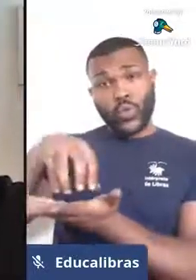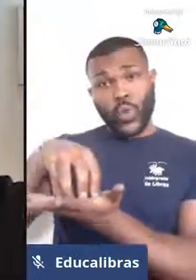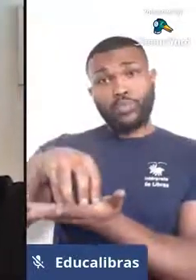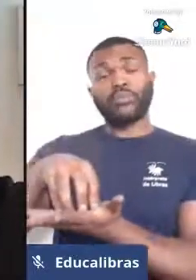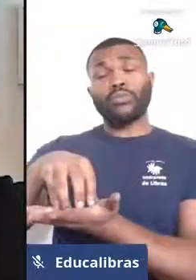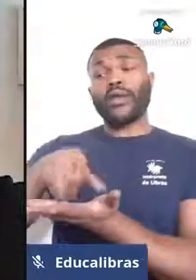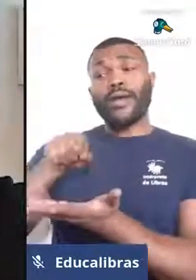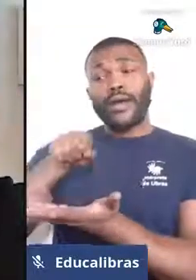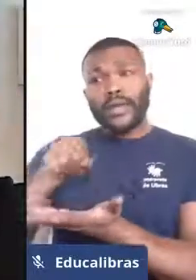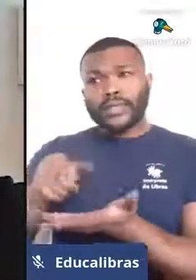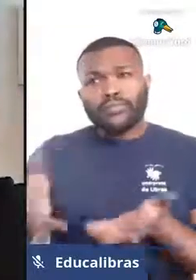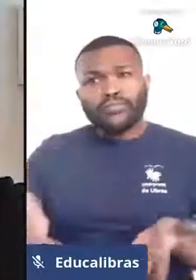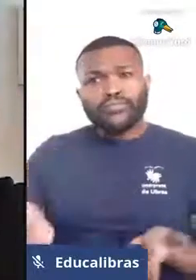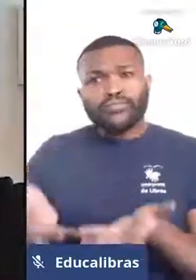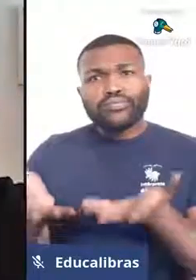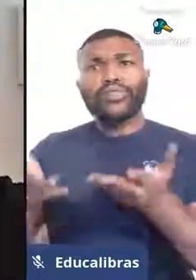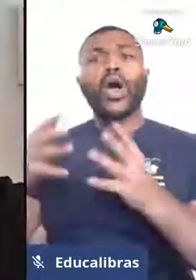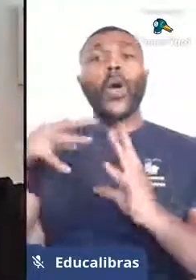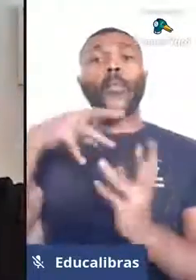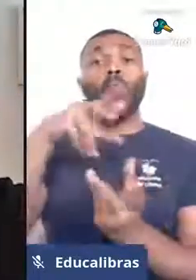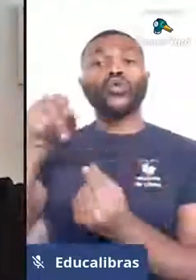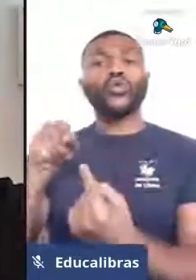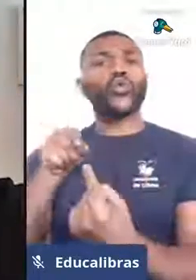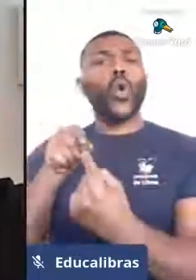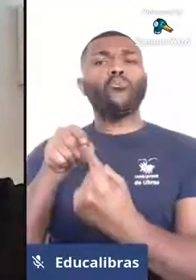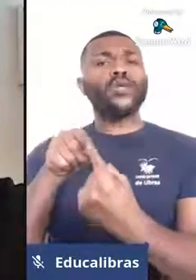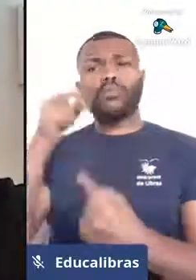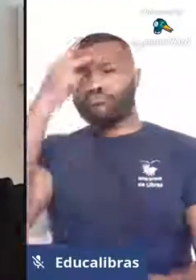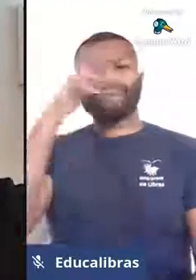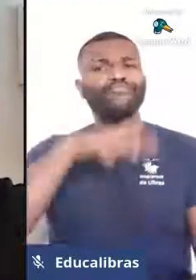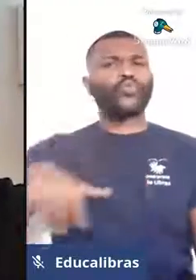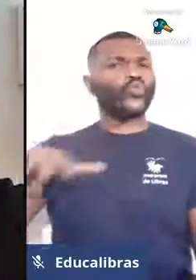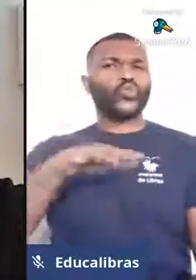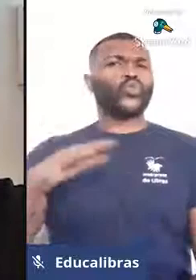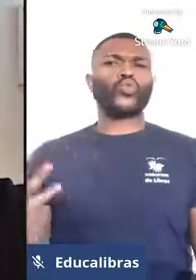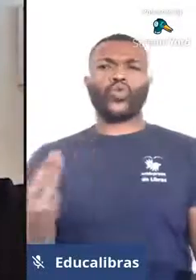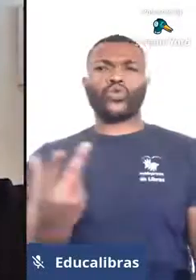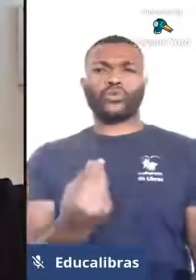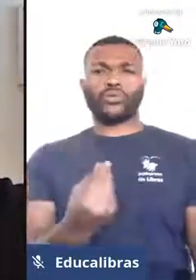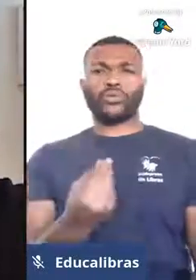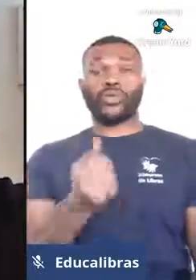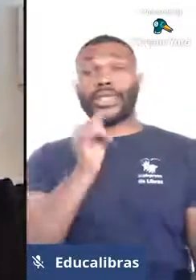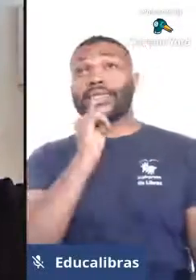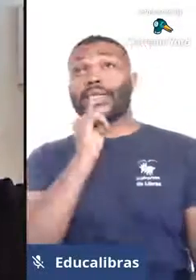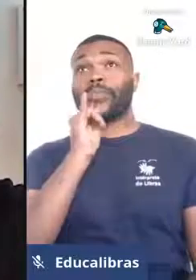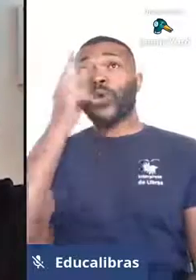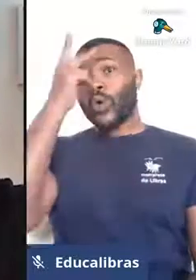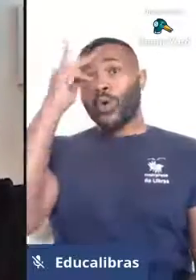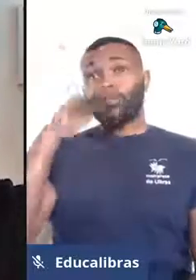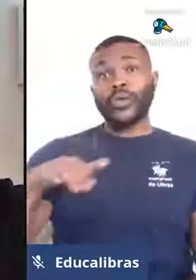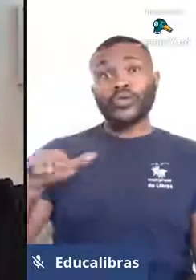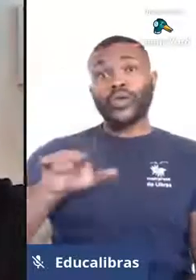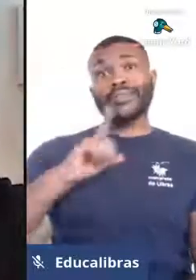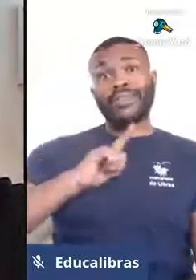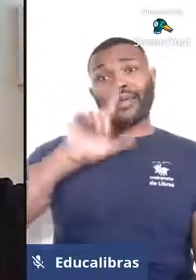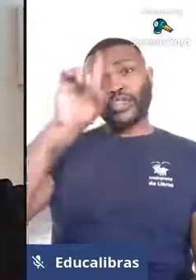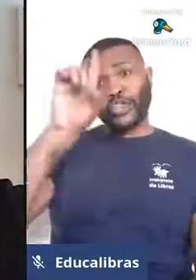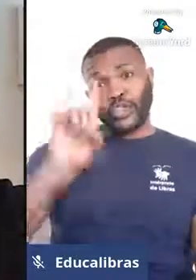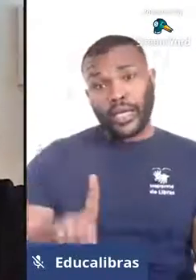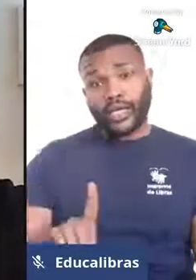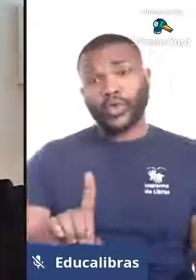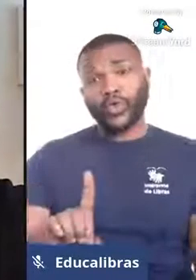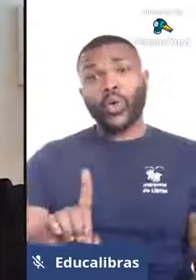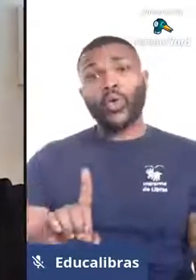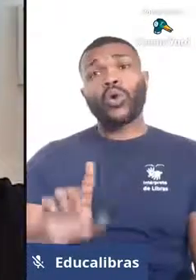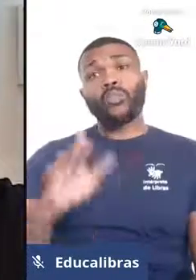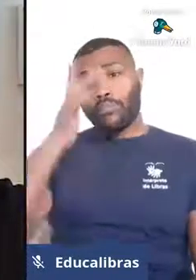seja realmente para todos. Porque não só porque essas pessoas têm direito, e essas pessoas todas as pessoas